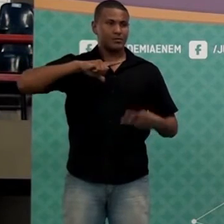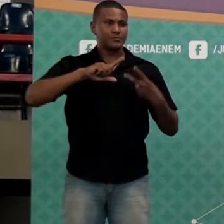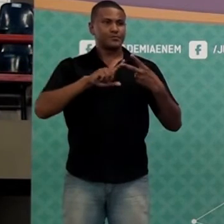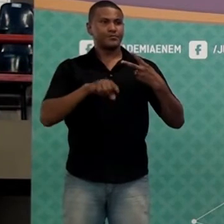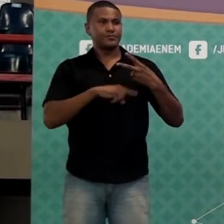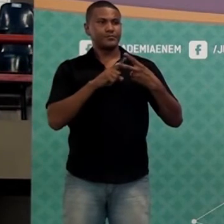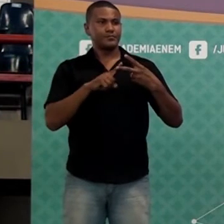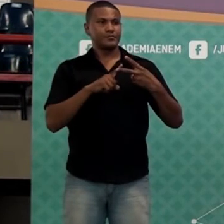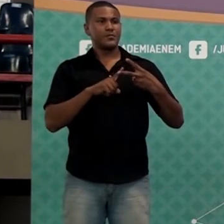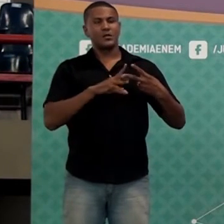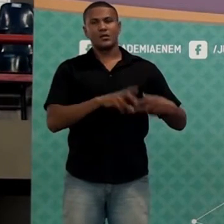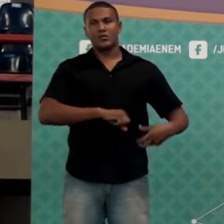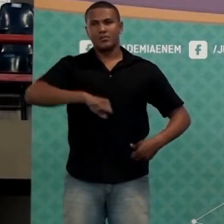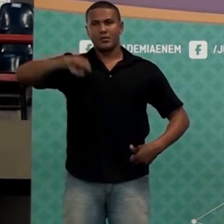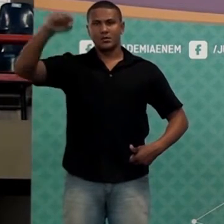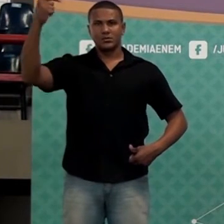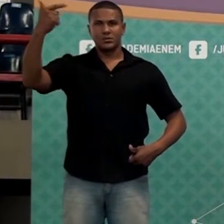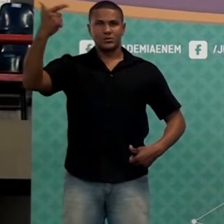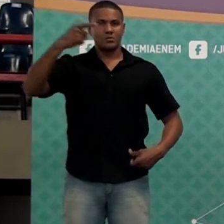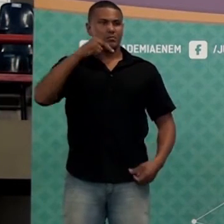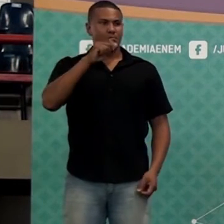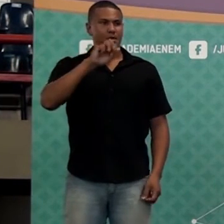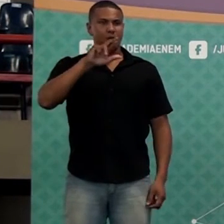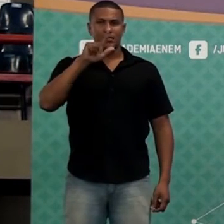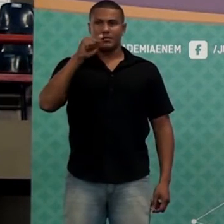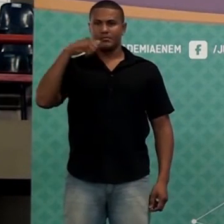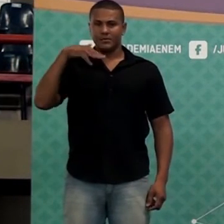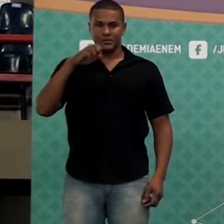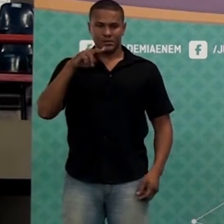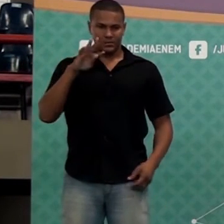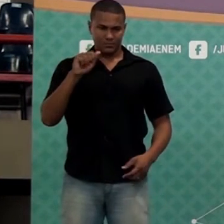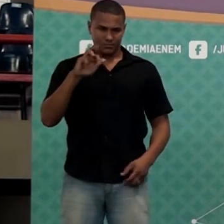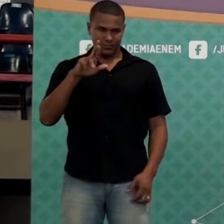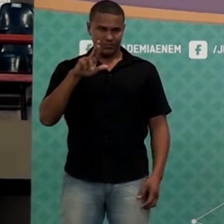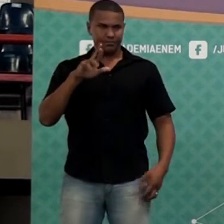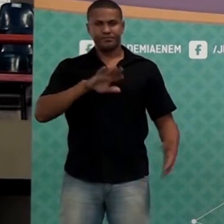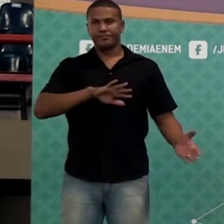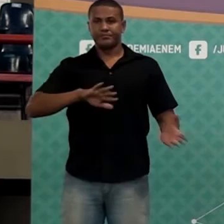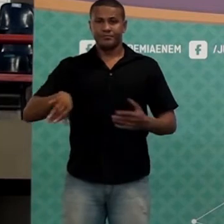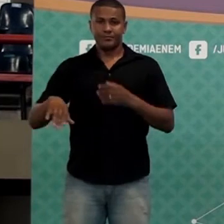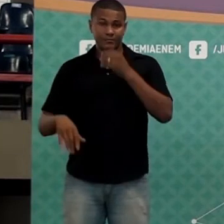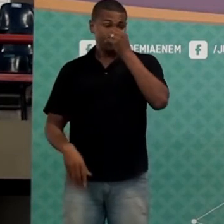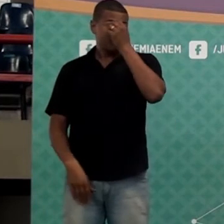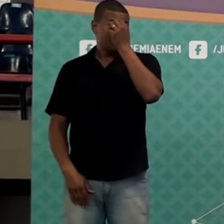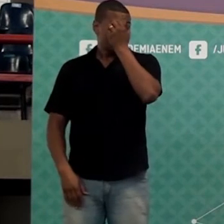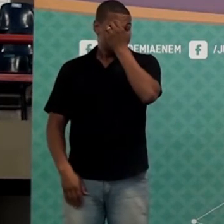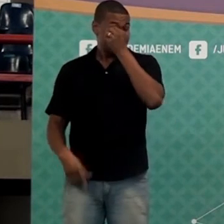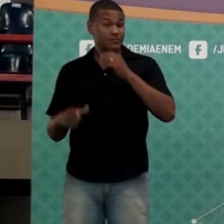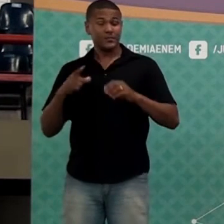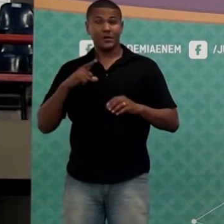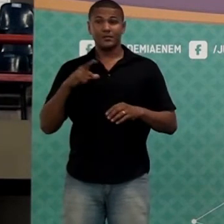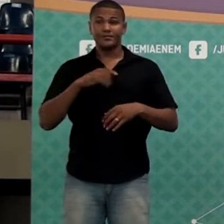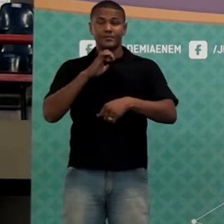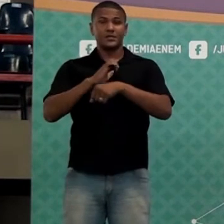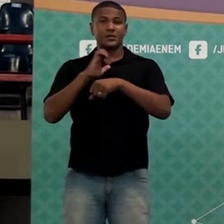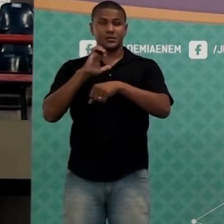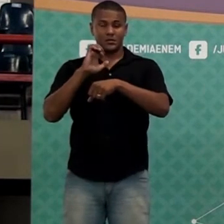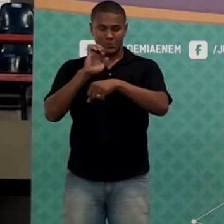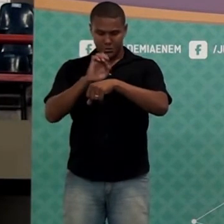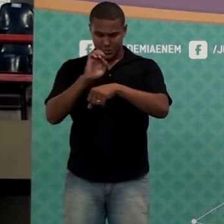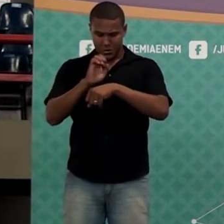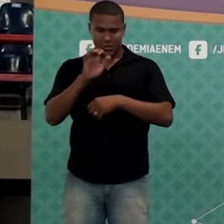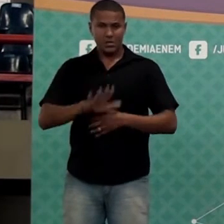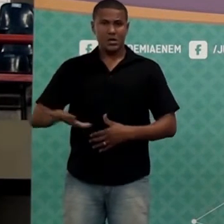Pedro II. Beleza? Então vamos lá. Ele coloca aí as características do Estado Nacional. Estão